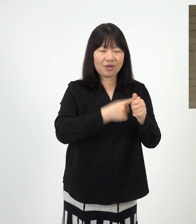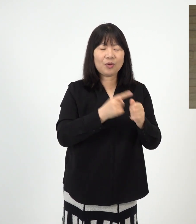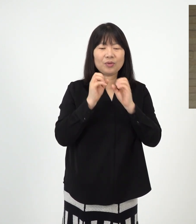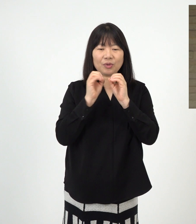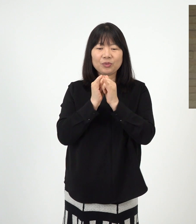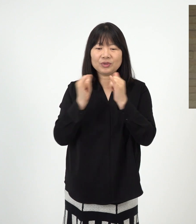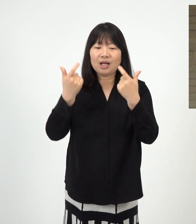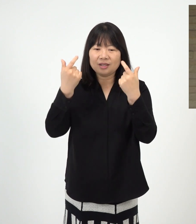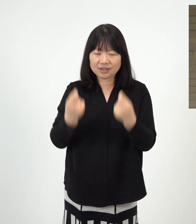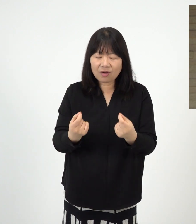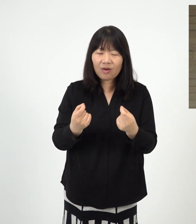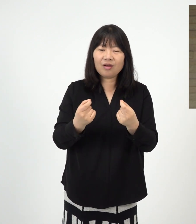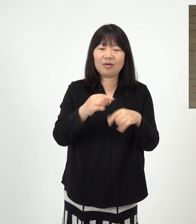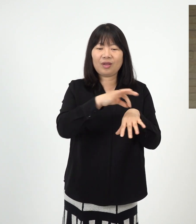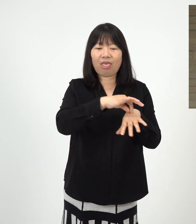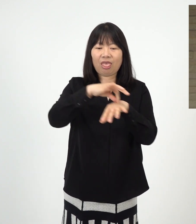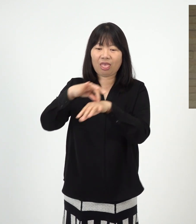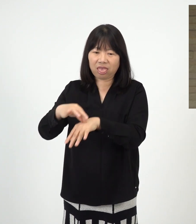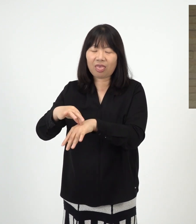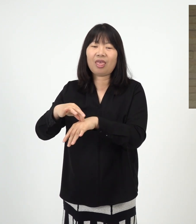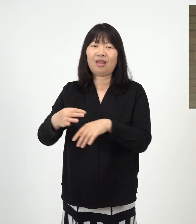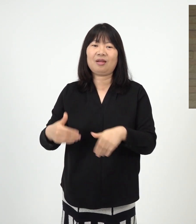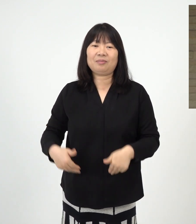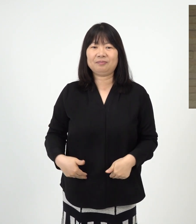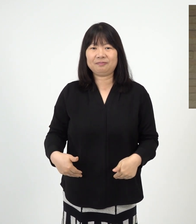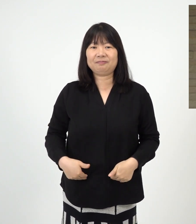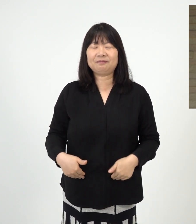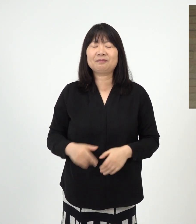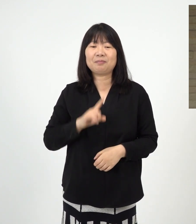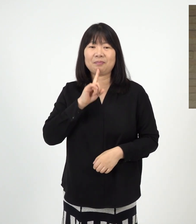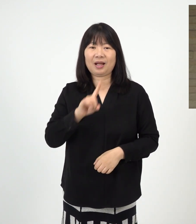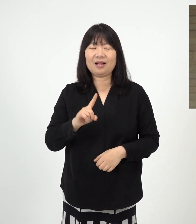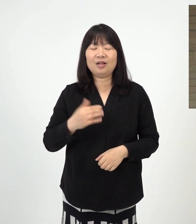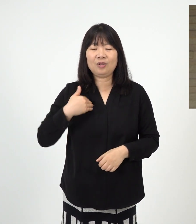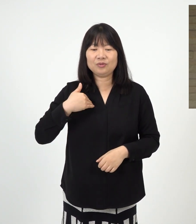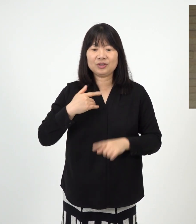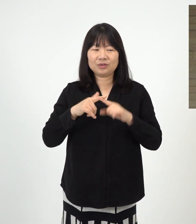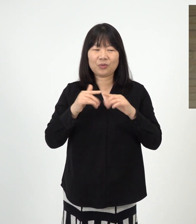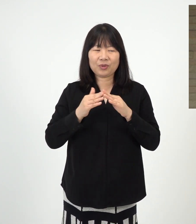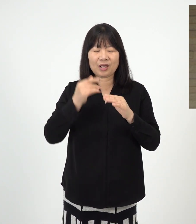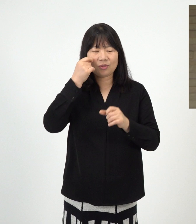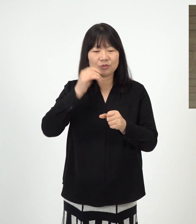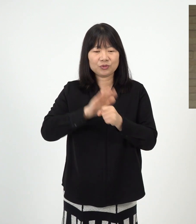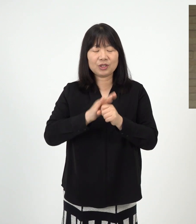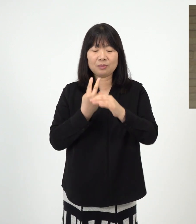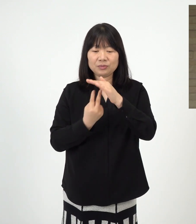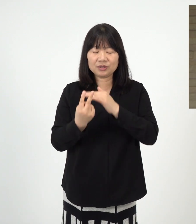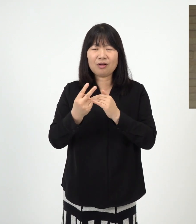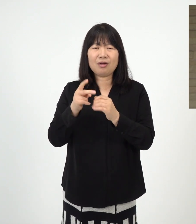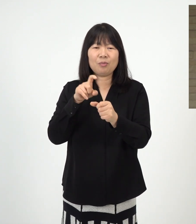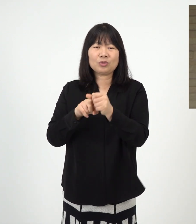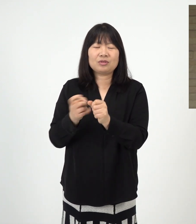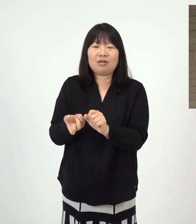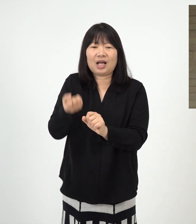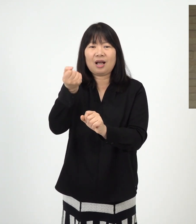된다. 믿습니까? 똑같은 원리예요. 우리 교회가 긍휼이 비전이 되어서는 안 돼요.